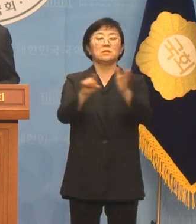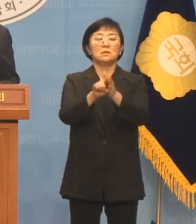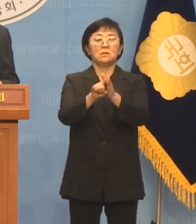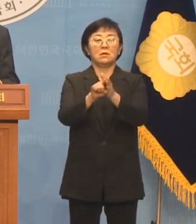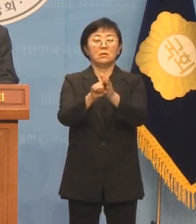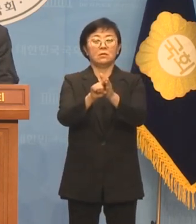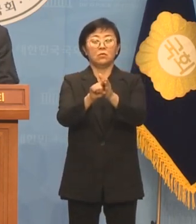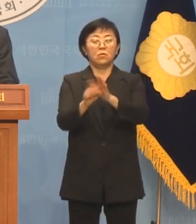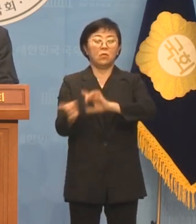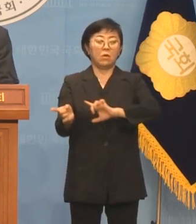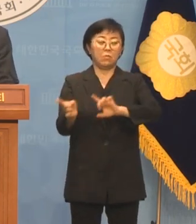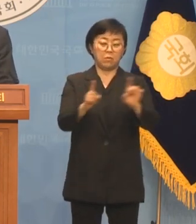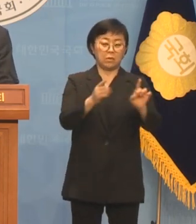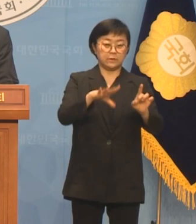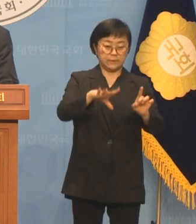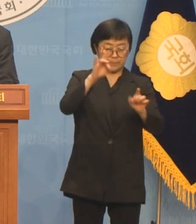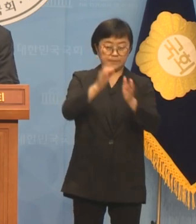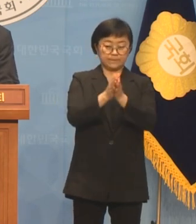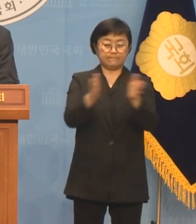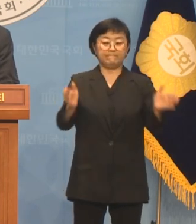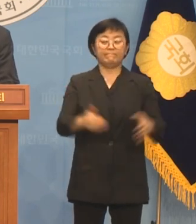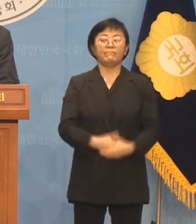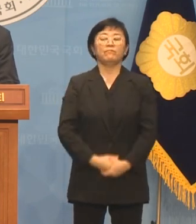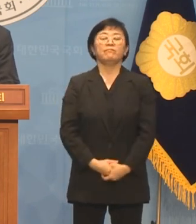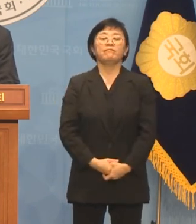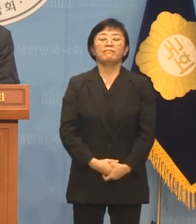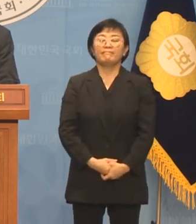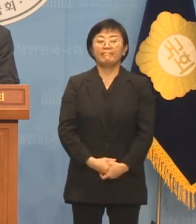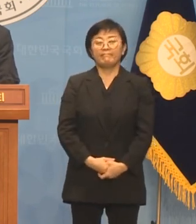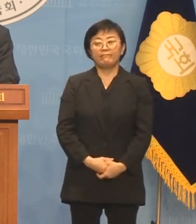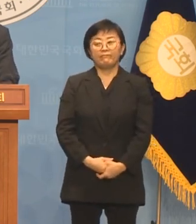되찾는 첫걸음입니다.